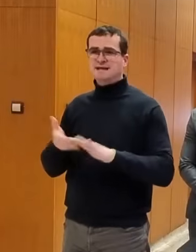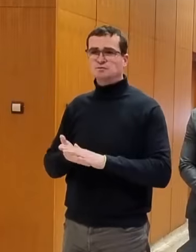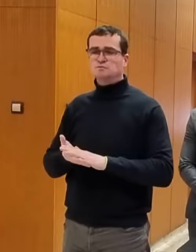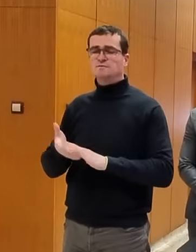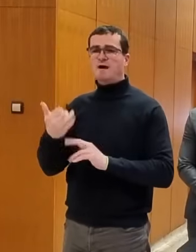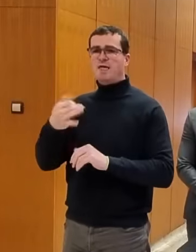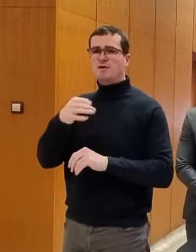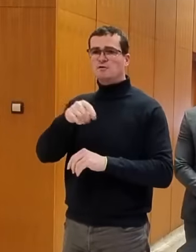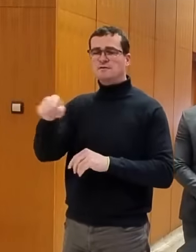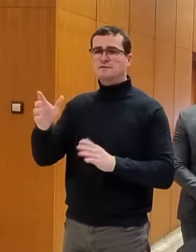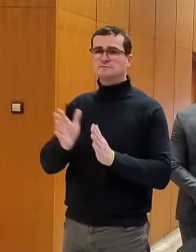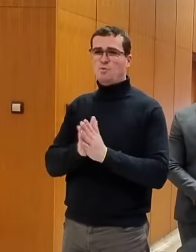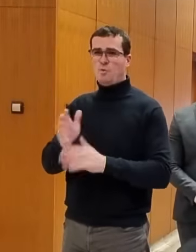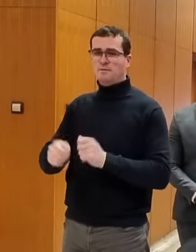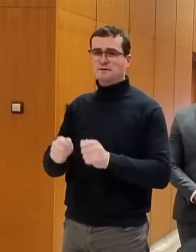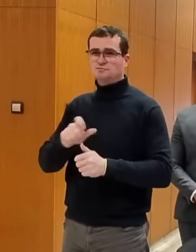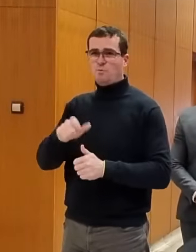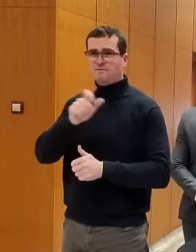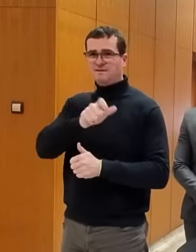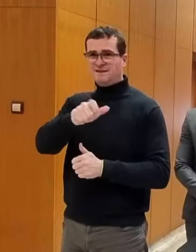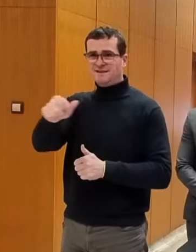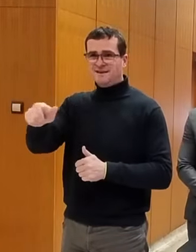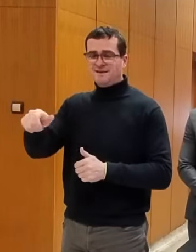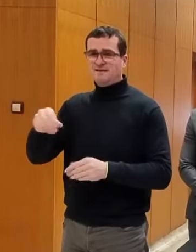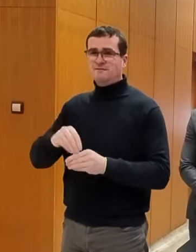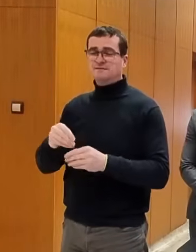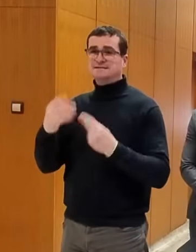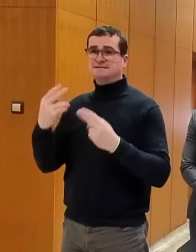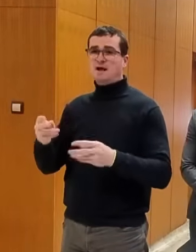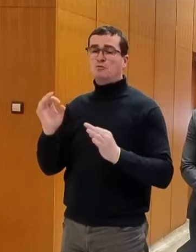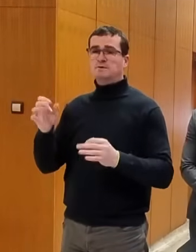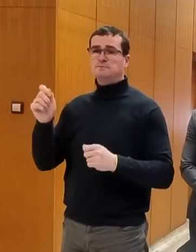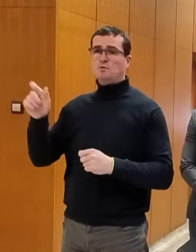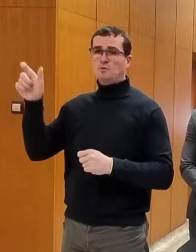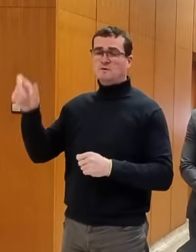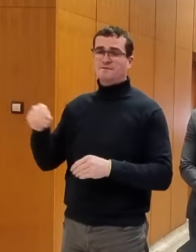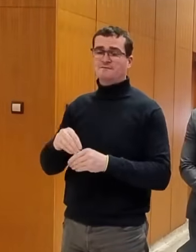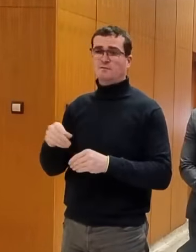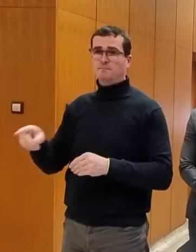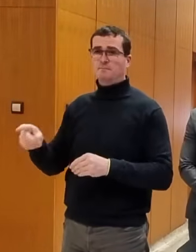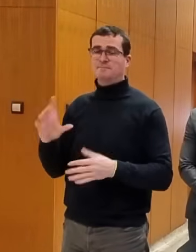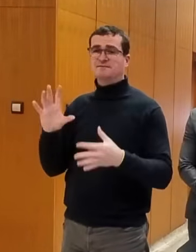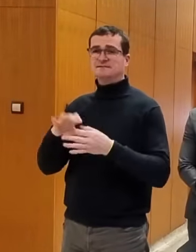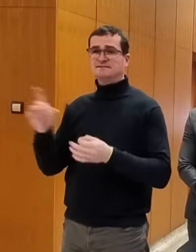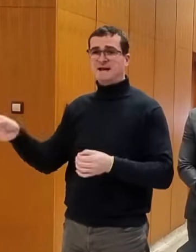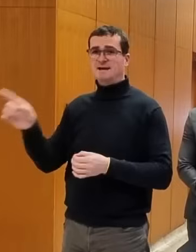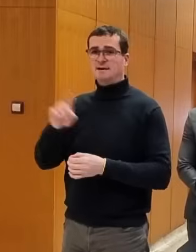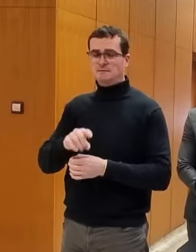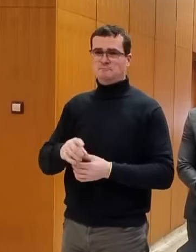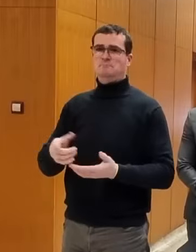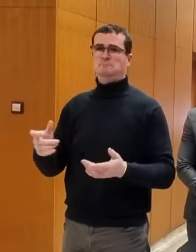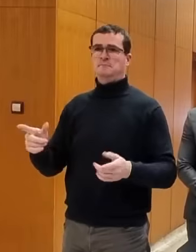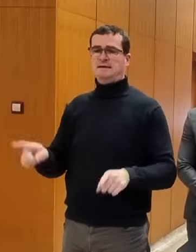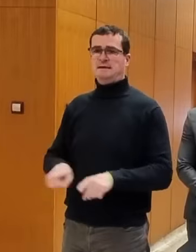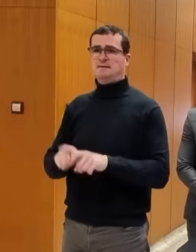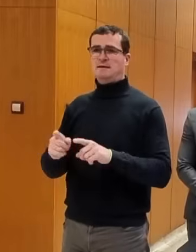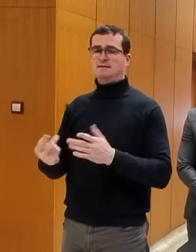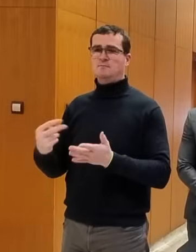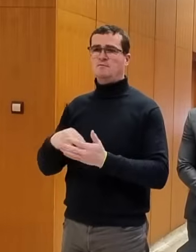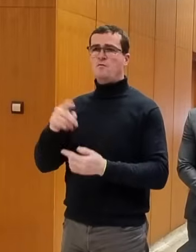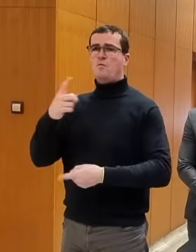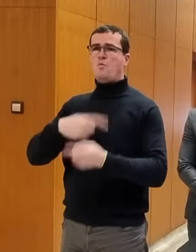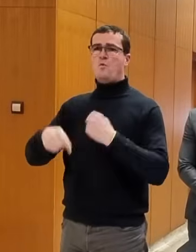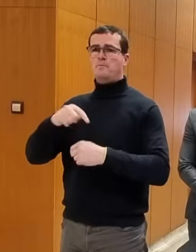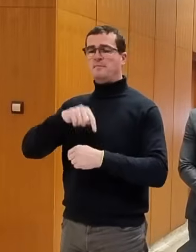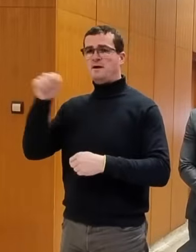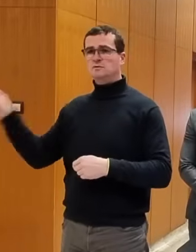zastupoval jednotlivých spolupracujúcich obvinených, ktorý, keď sa stal špeciálnym prokurátorom, tak sa vo vzťahu k ním zrazu postavil na opačnú